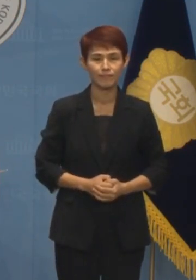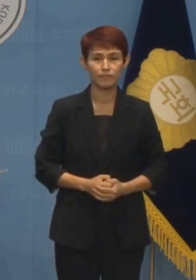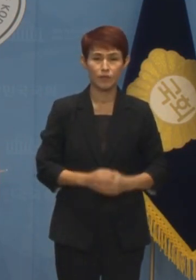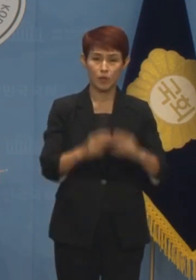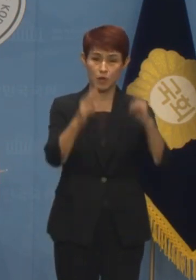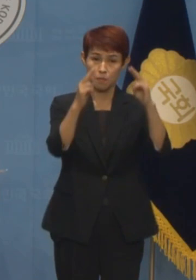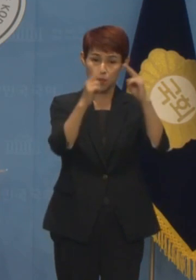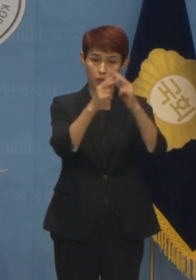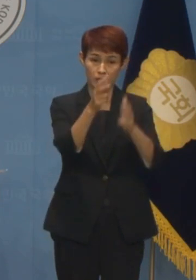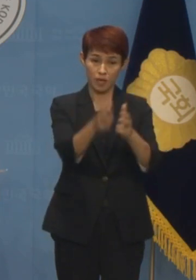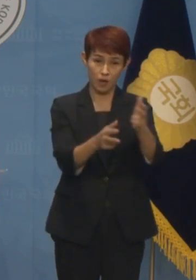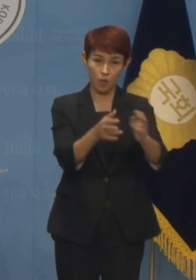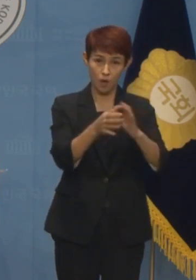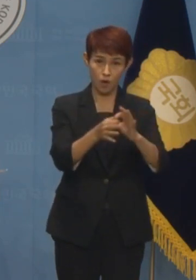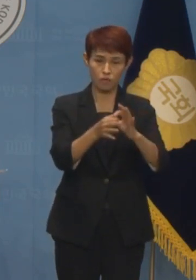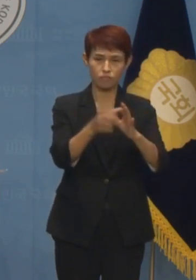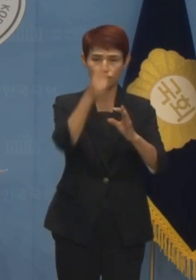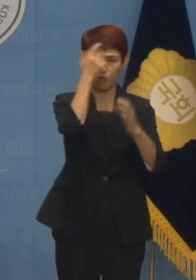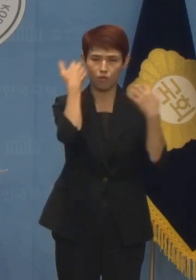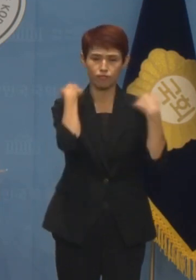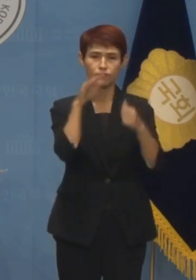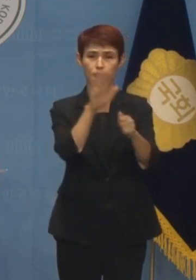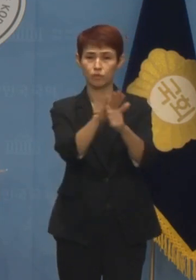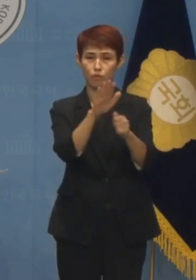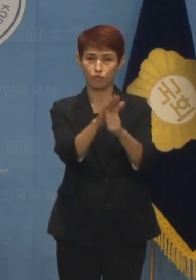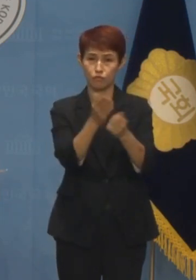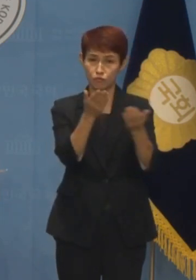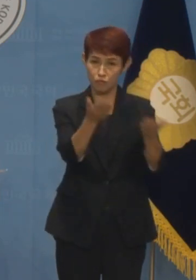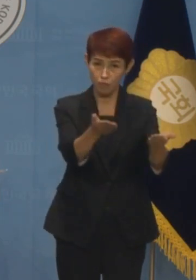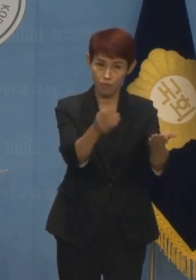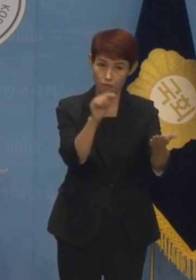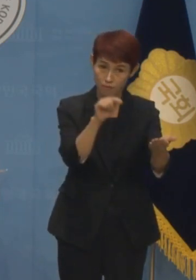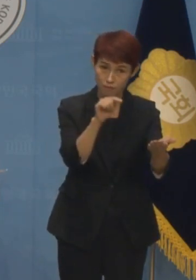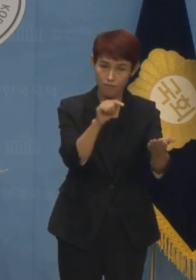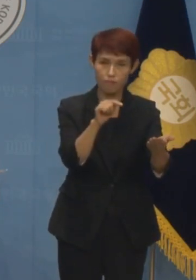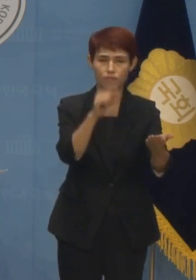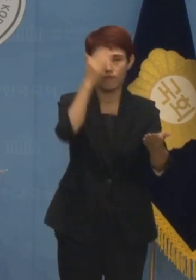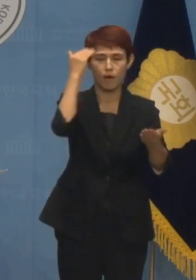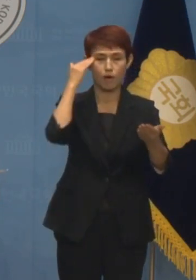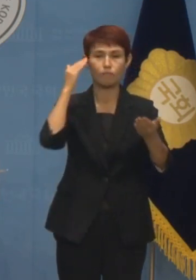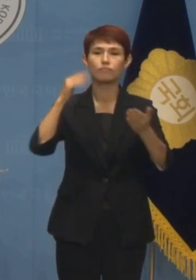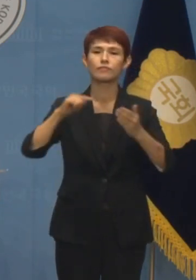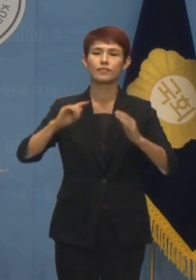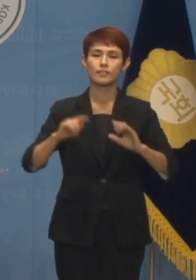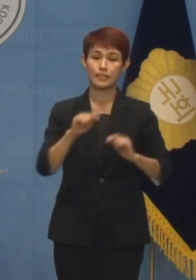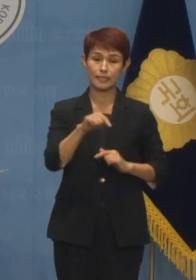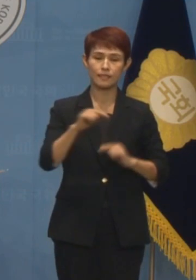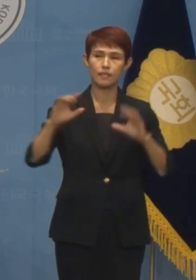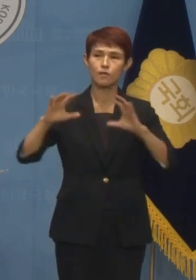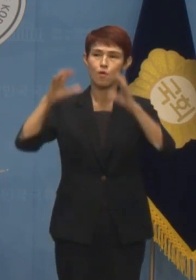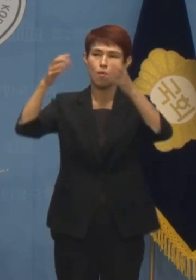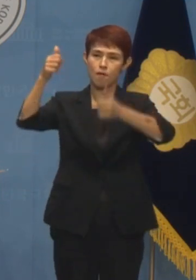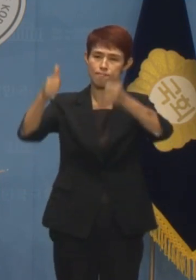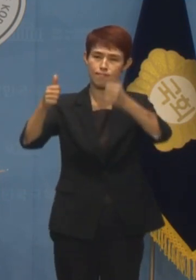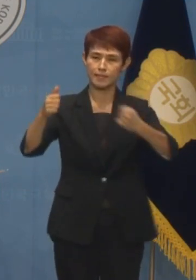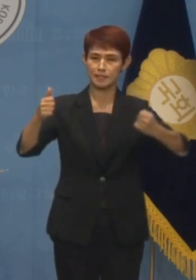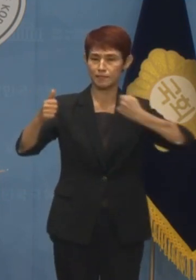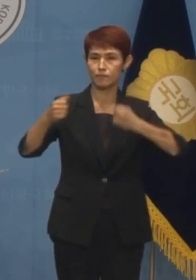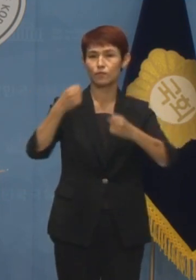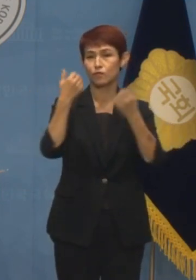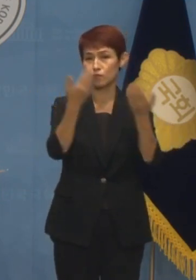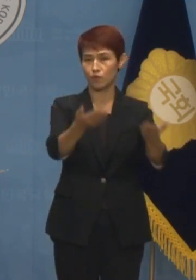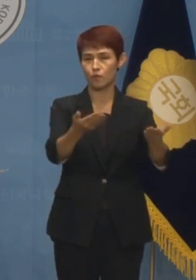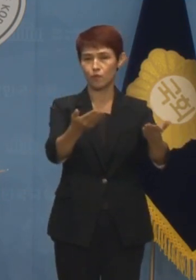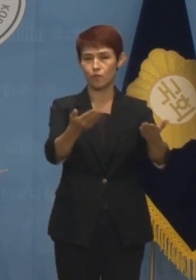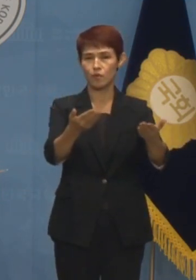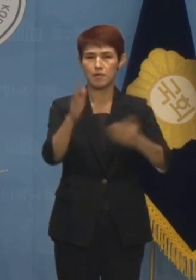반도체 산업에 대한 국가 차원의 특단의 지원으로 대한민국의 글로벌 경쟁력을 강화하고 국가 미래 전략을